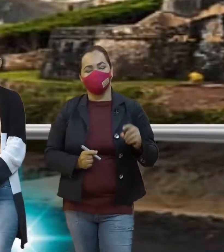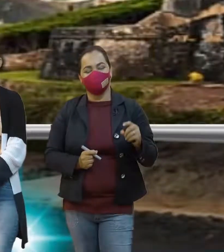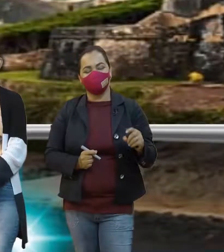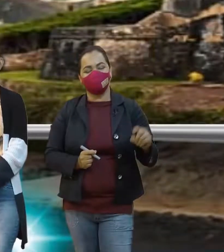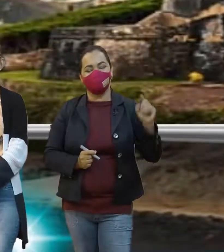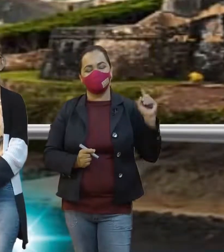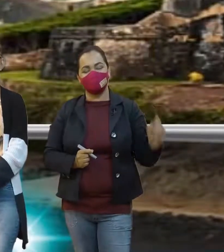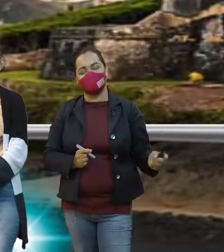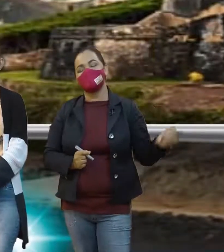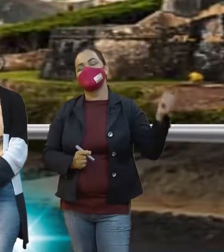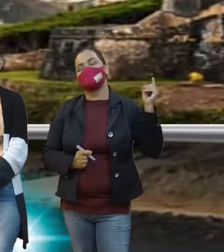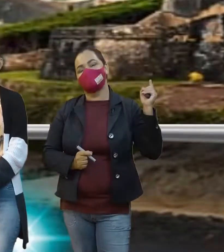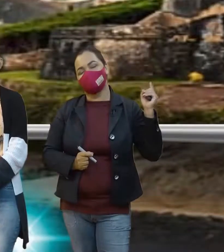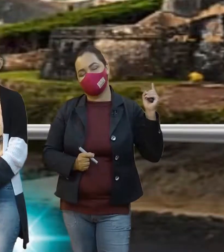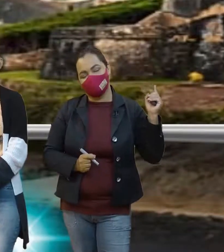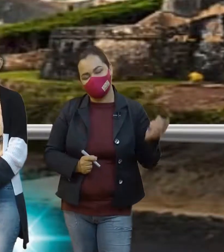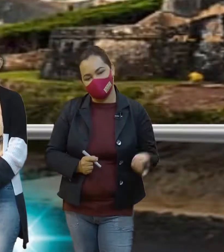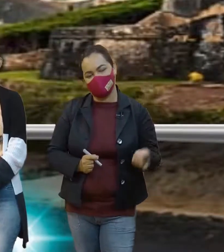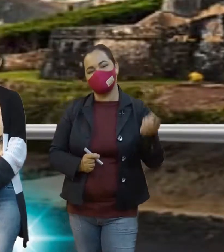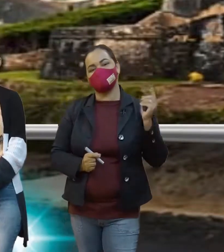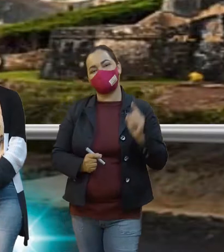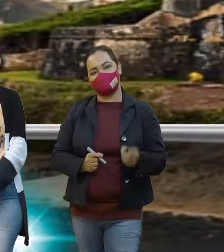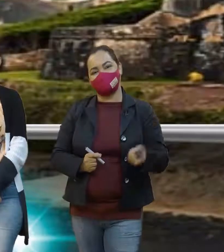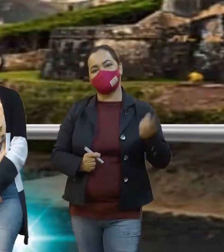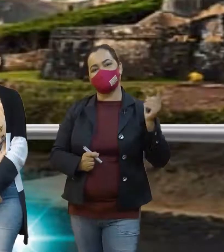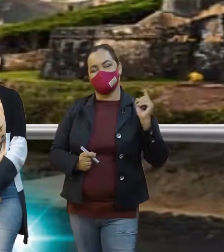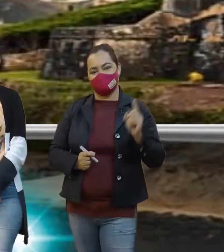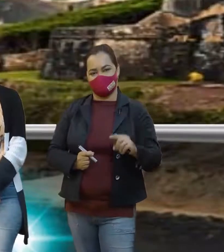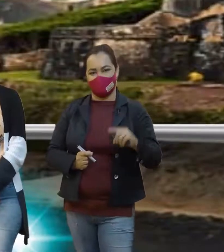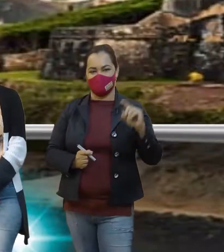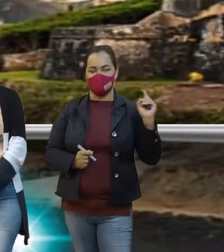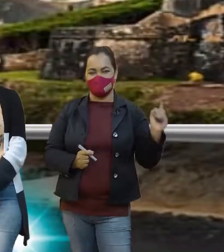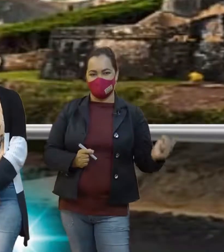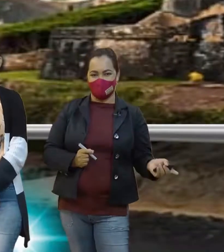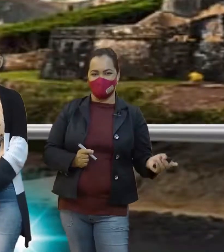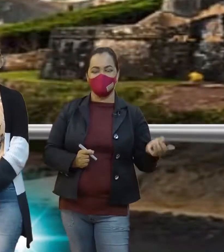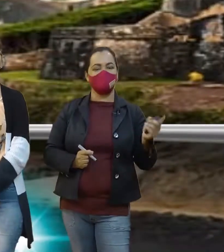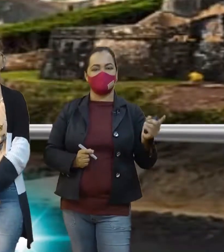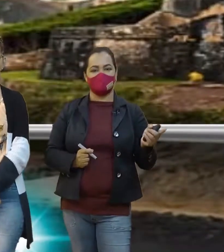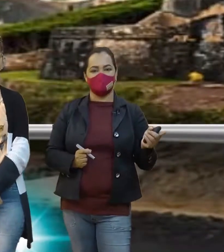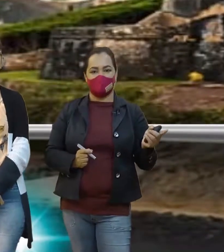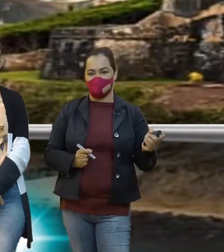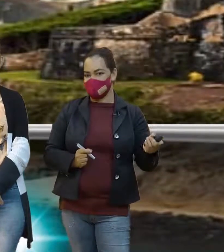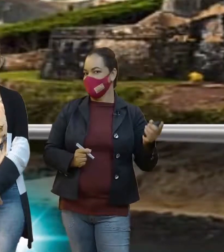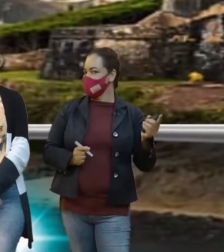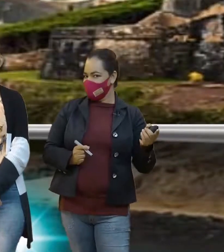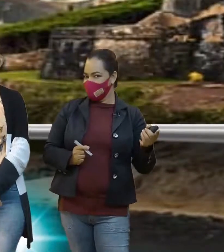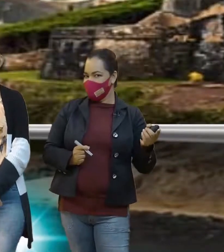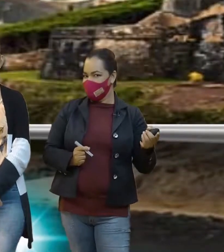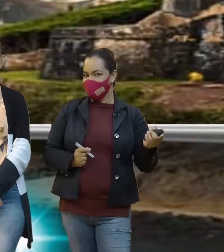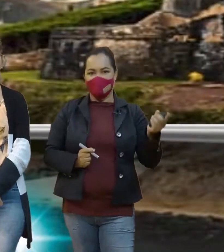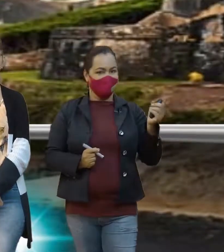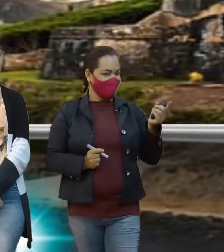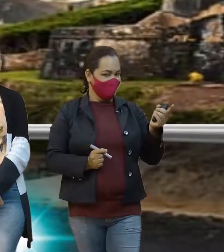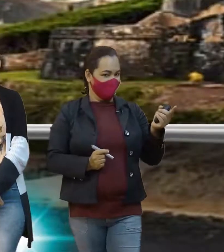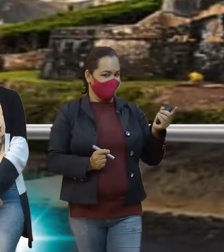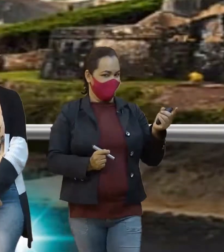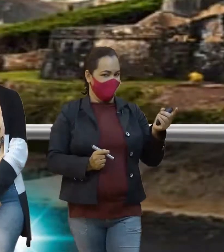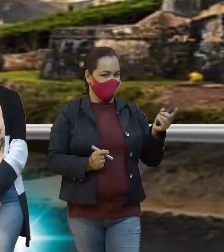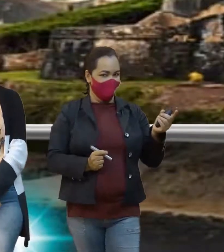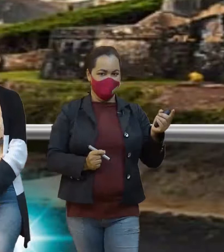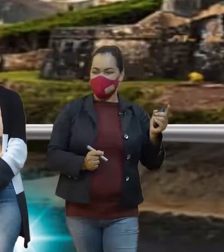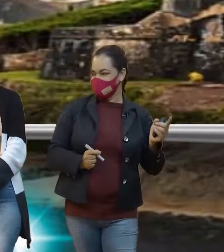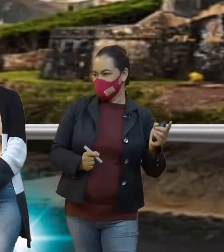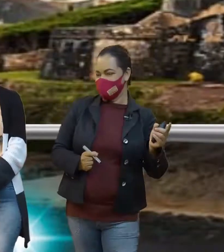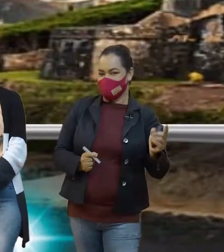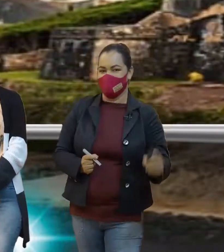Então, se ele vai ser o 52º estado dos Estados Unidos, parecia o Chaves. Como é que é? Como é que o que é? que eu